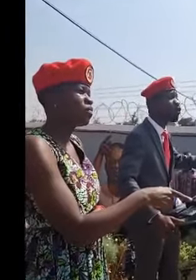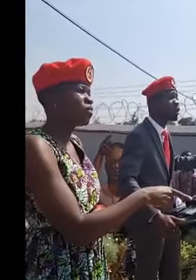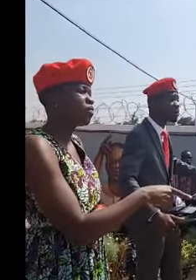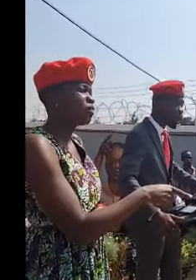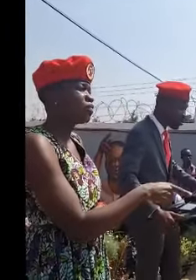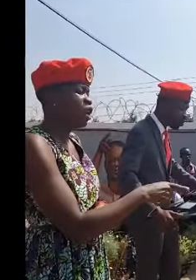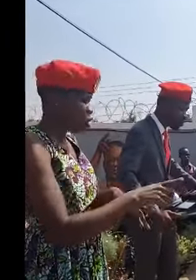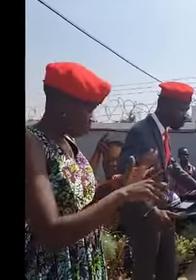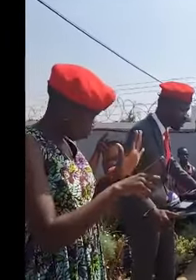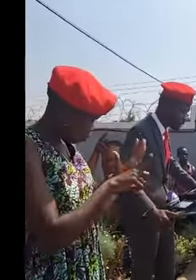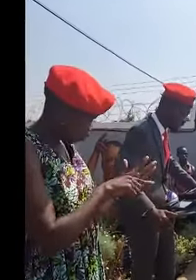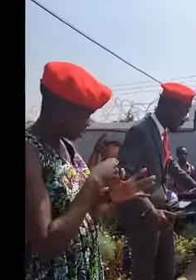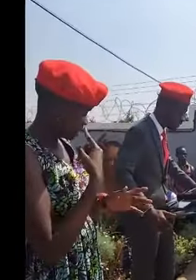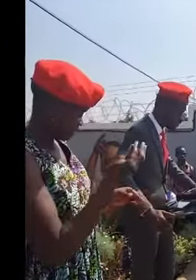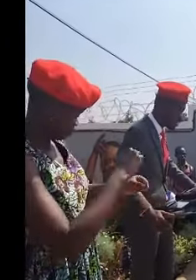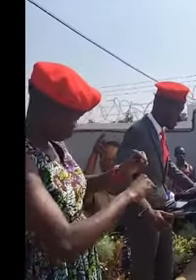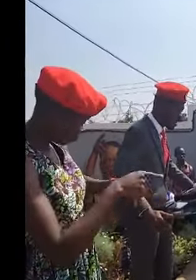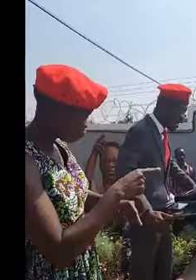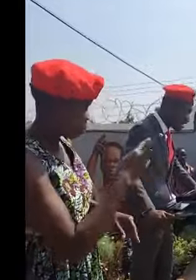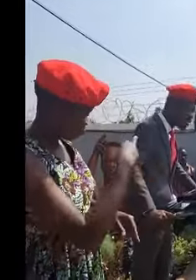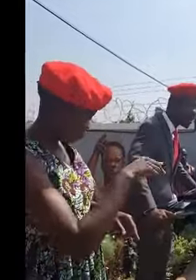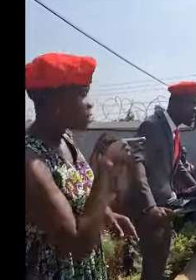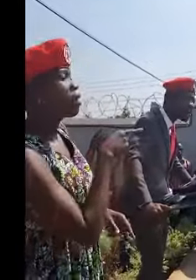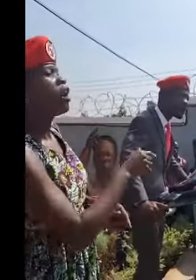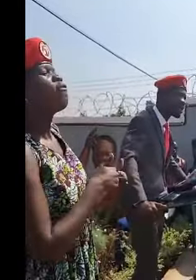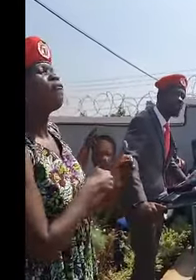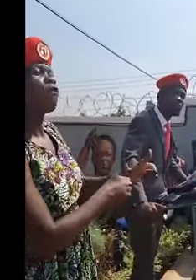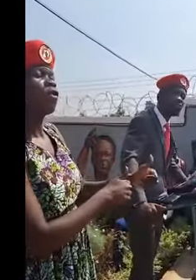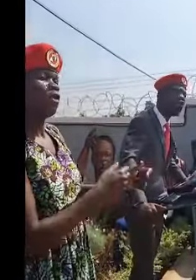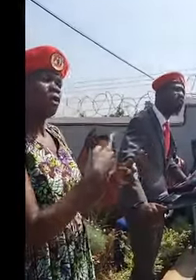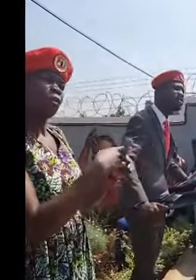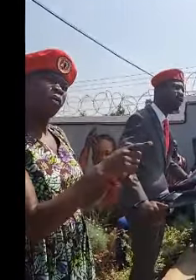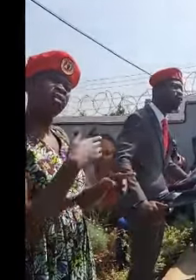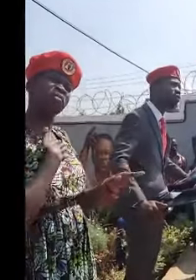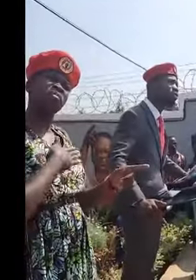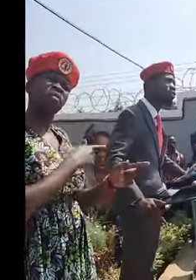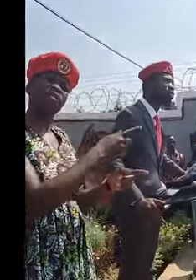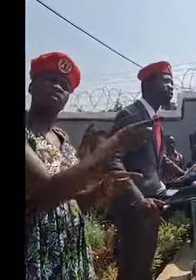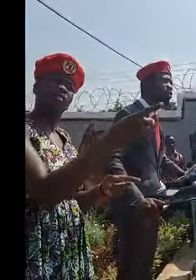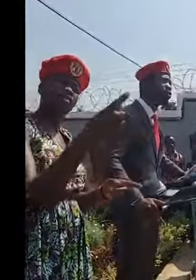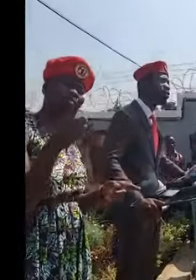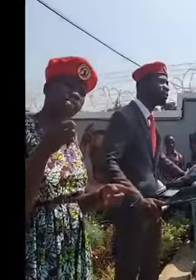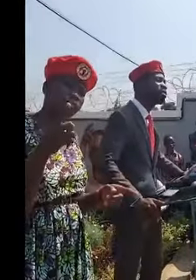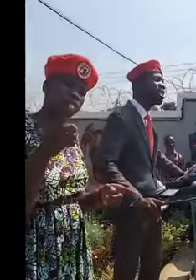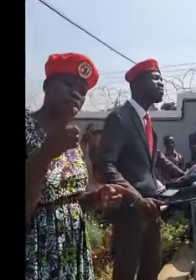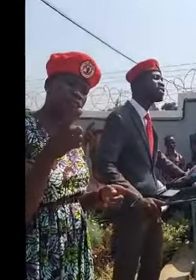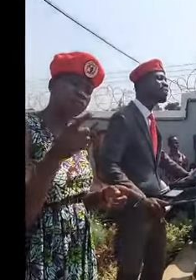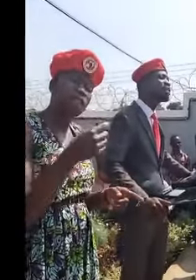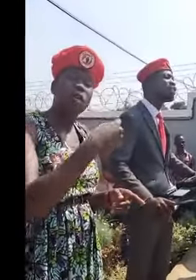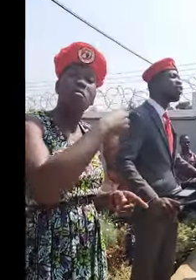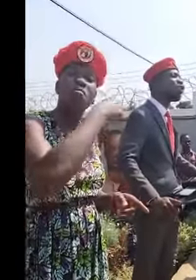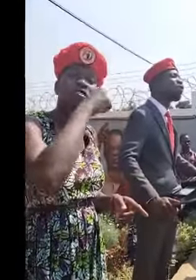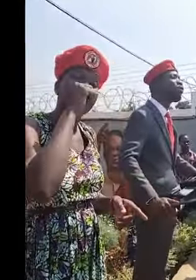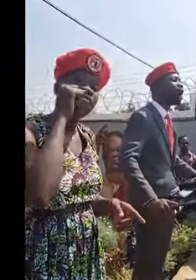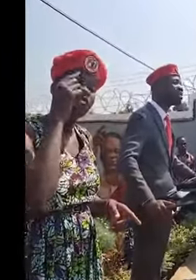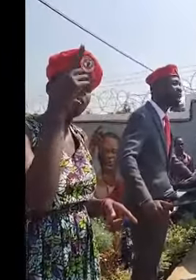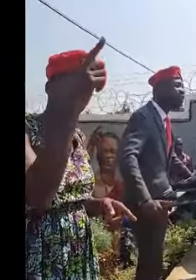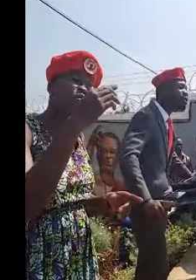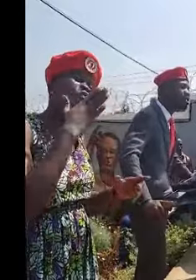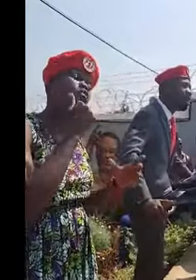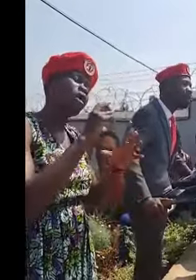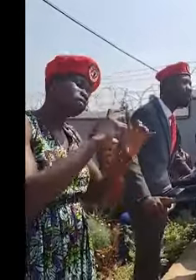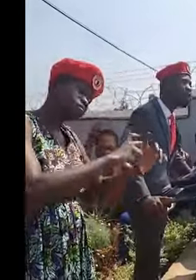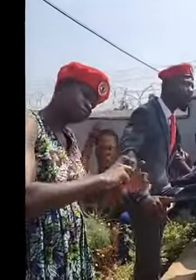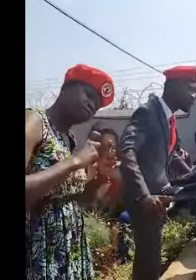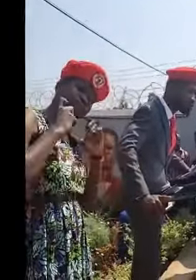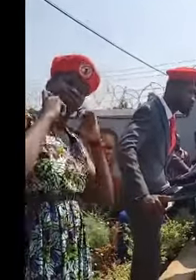okulonda okwogerebwako mu mateeka naye ate baganda bange kankozese n'omukisa guno President Museveni